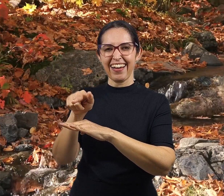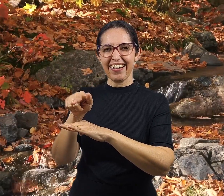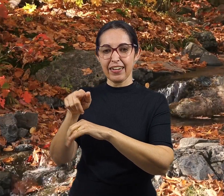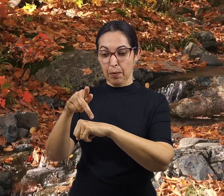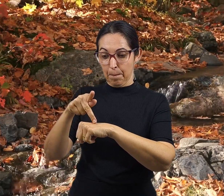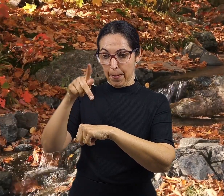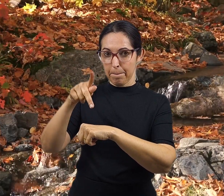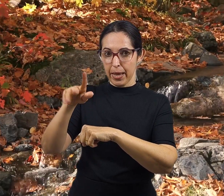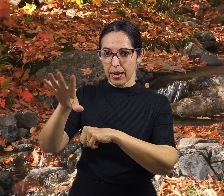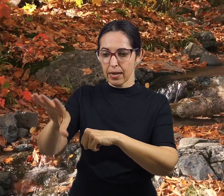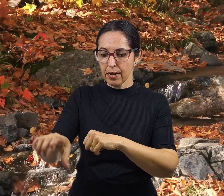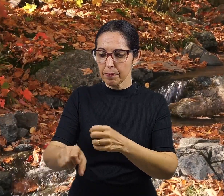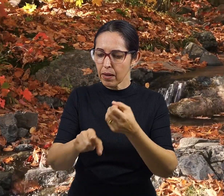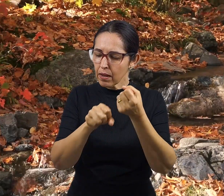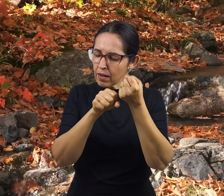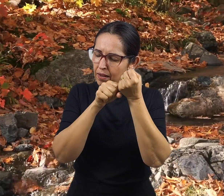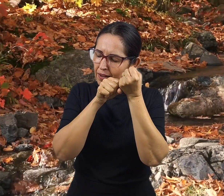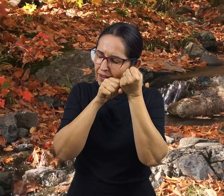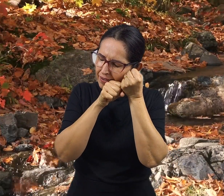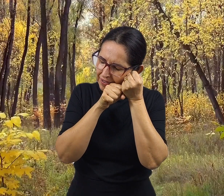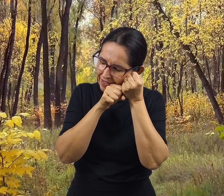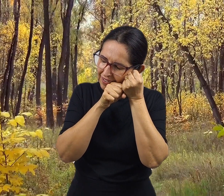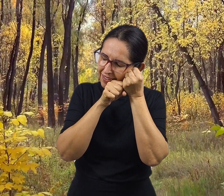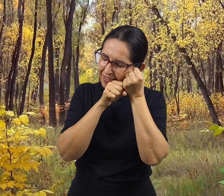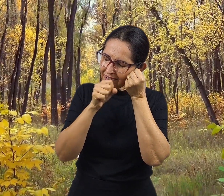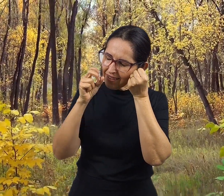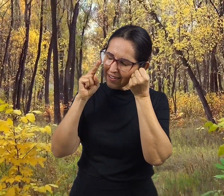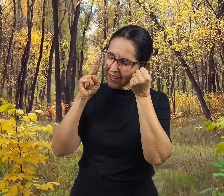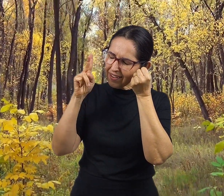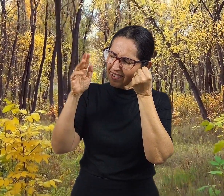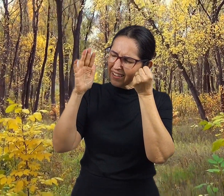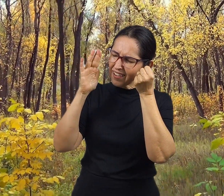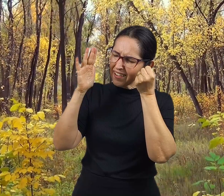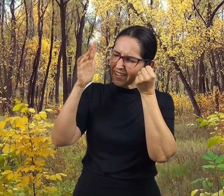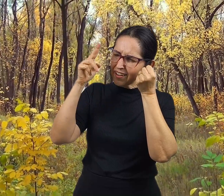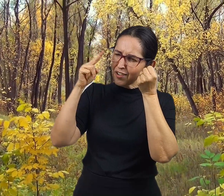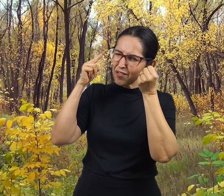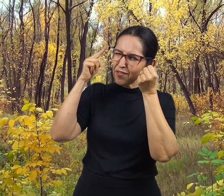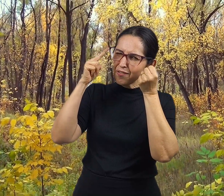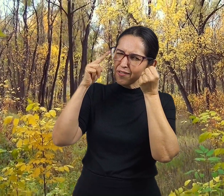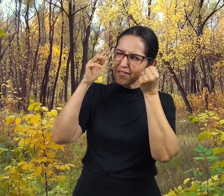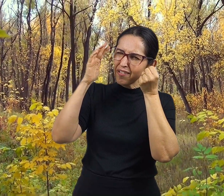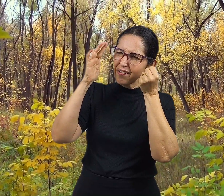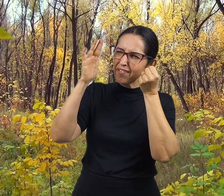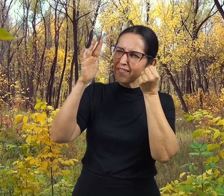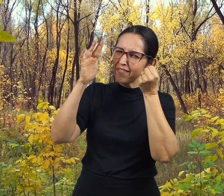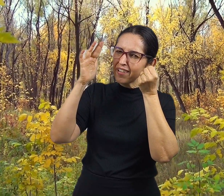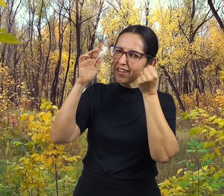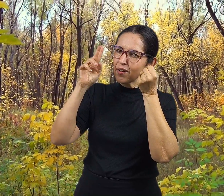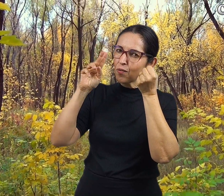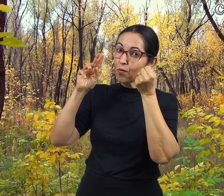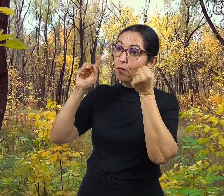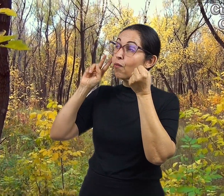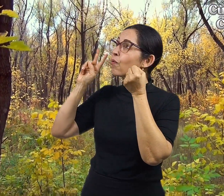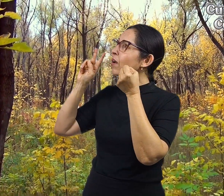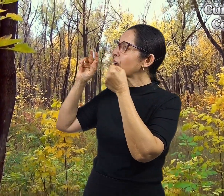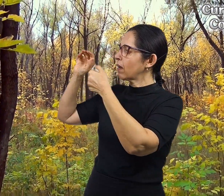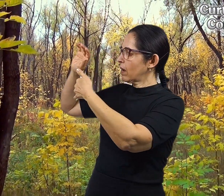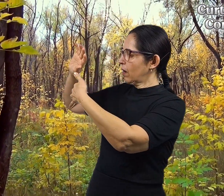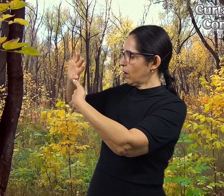rocha. E ali ele tem uma visão maravilhosa. Ele vê anjos subindo e descendo em uma escada que tocava os céus.